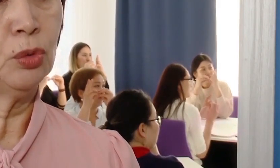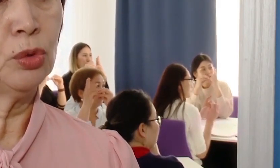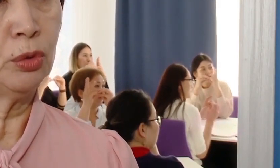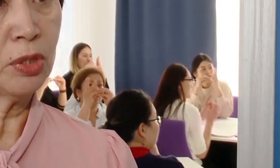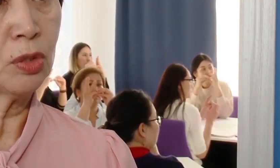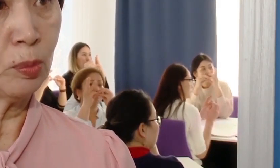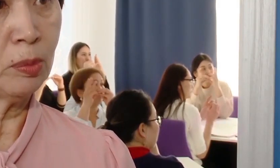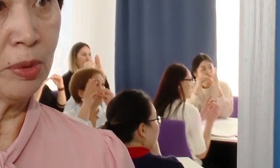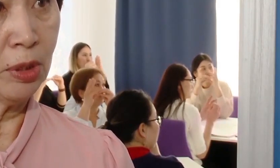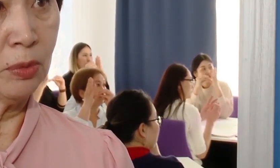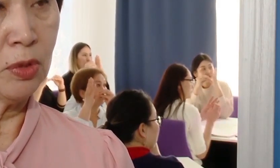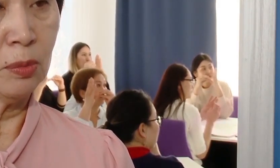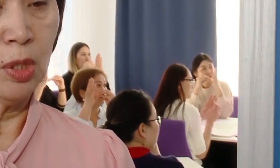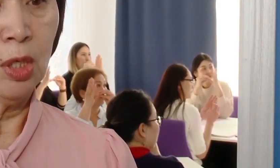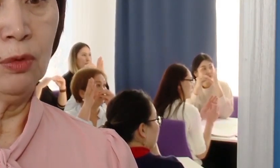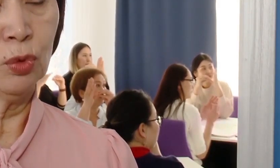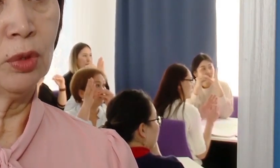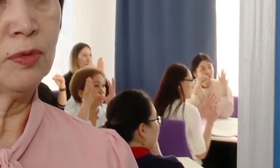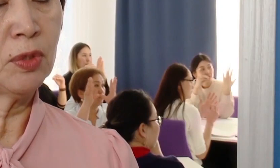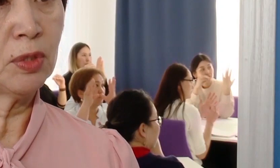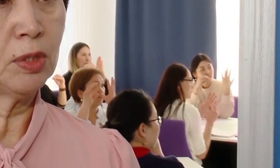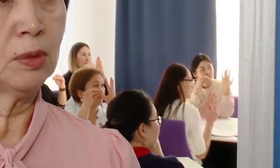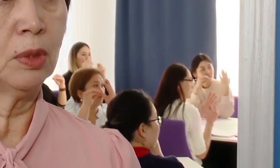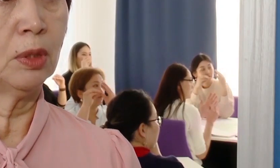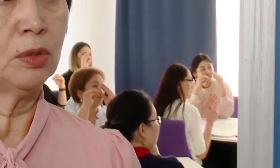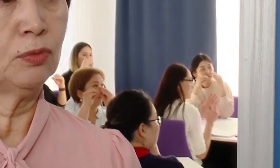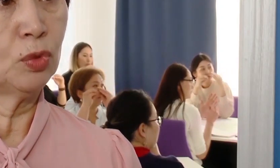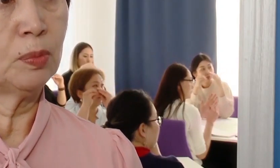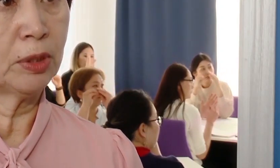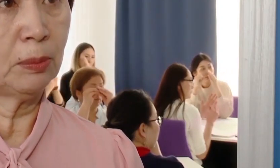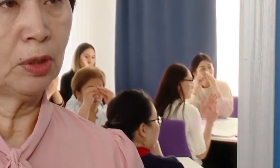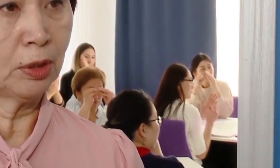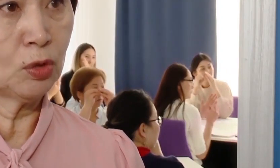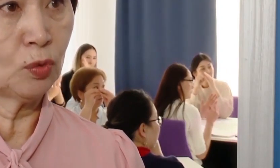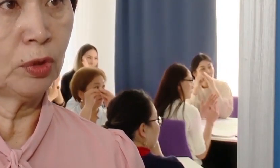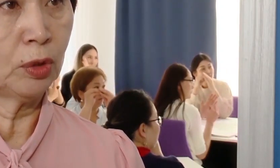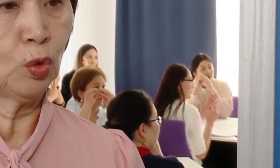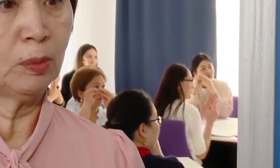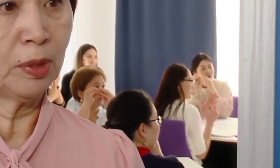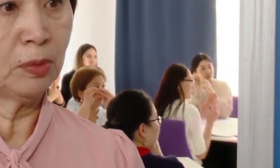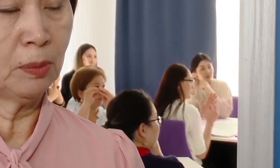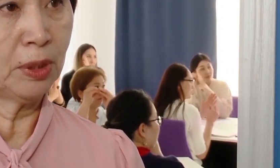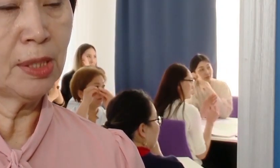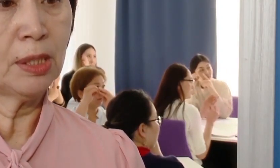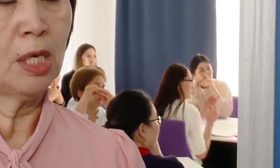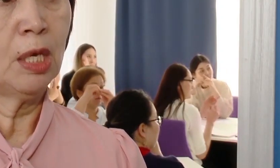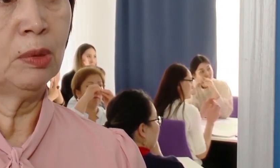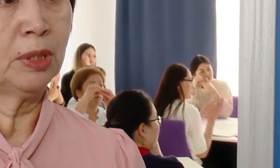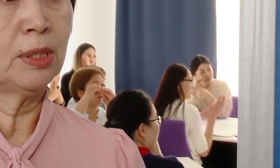сабақ мемлекеттік қызметшілерге көмектеседі деп үміттенеміз. Мемлекет мүмкіндігі шектеулі азаматтарға үнемі қолдау көрсетіп, жағдай жасайды.